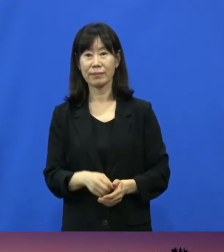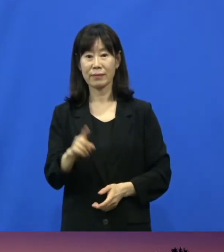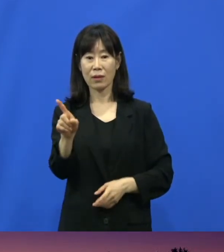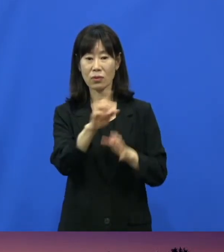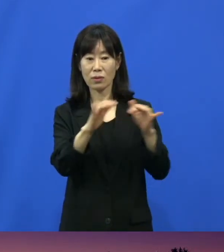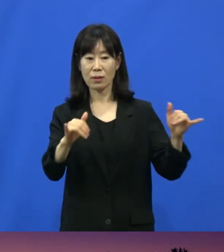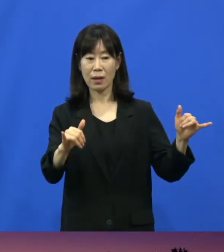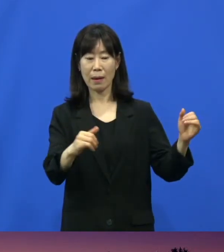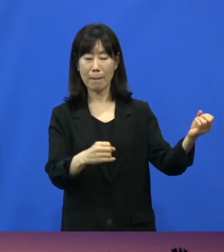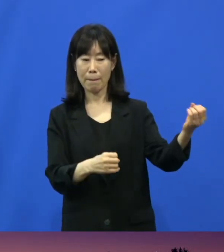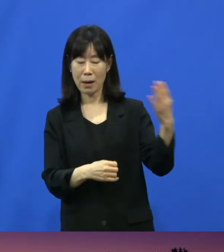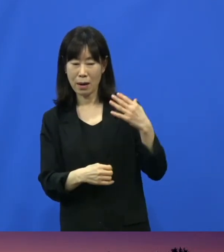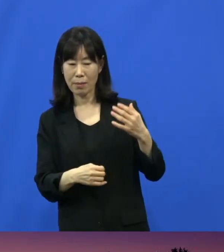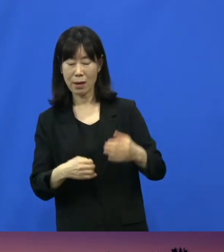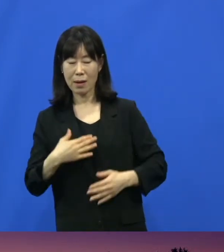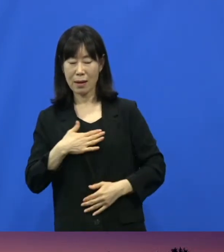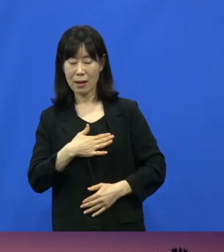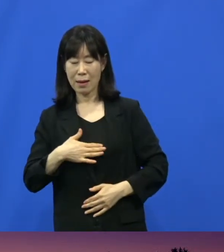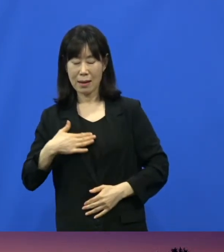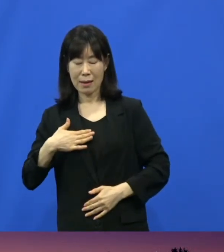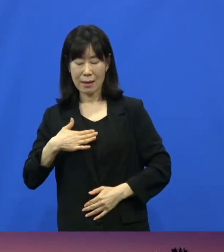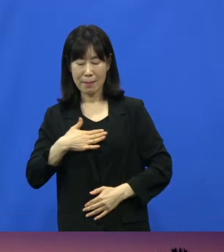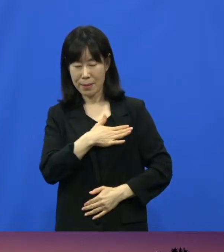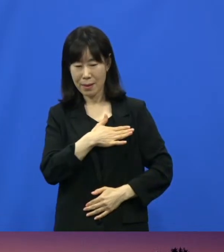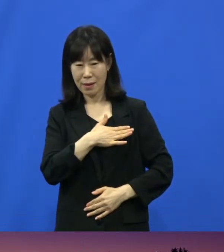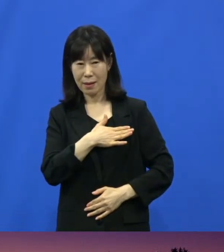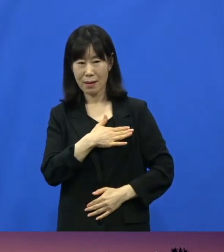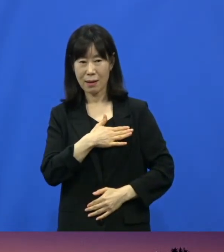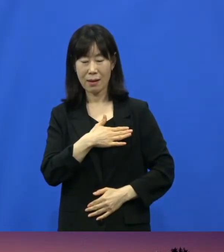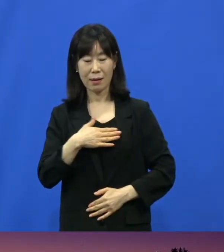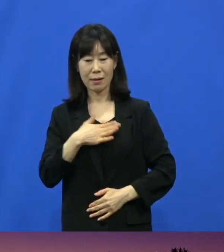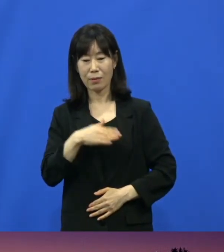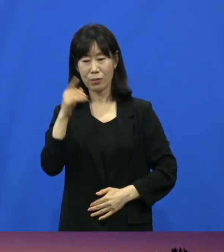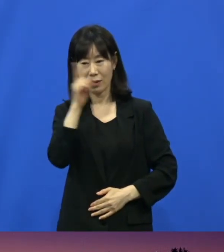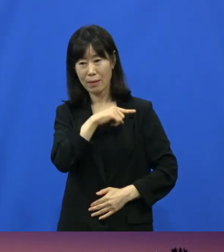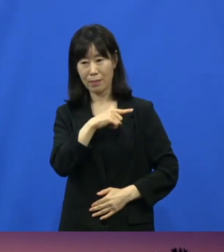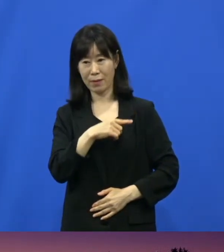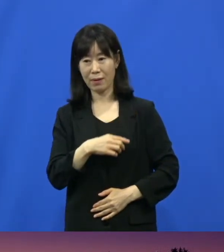말을 들으면 감정의 소모가 막 어마어마해요. 화가 막 나는 거죠.